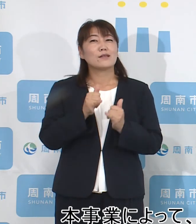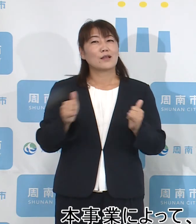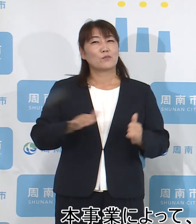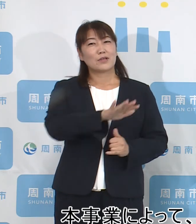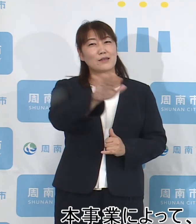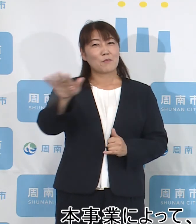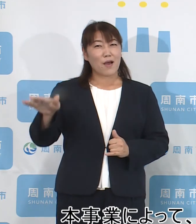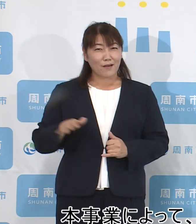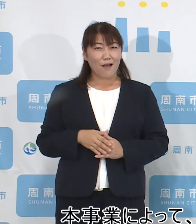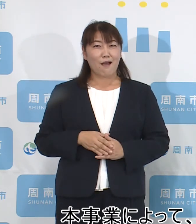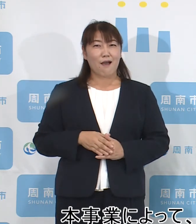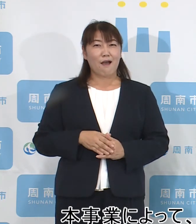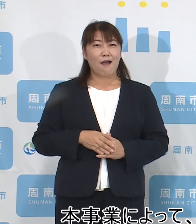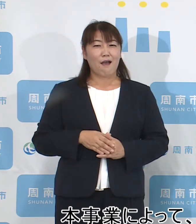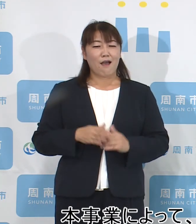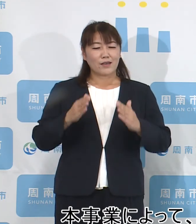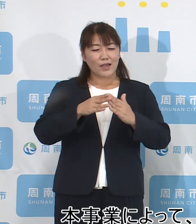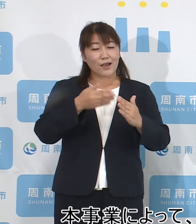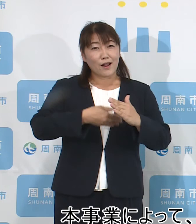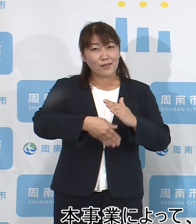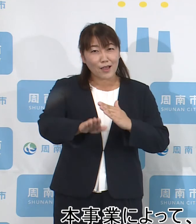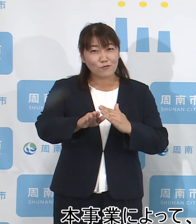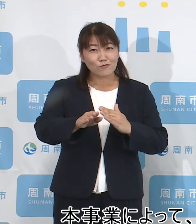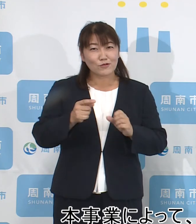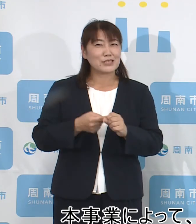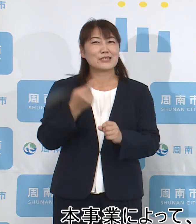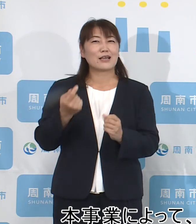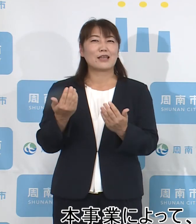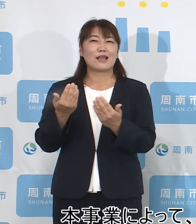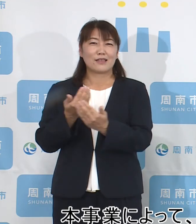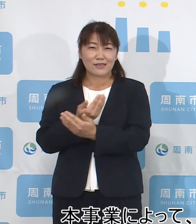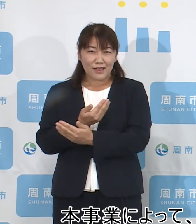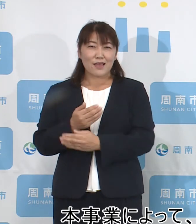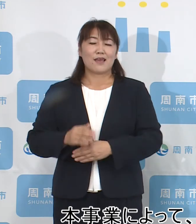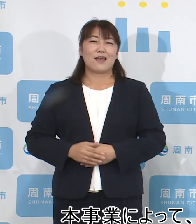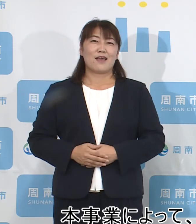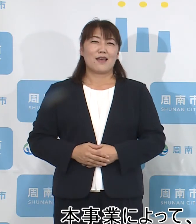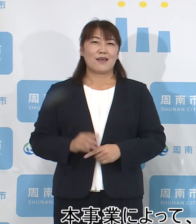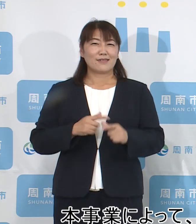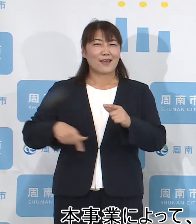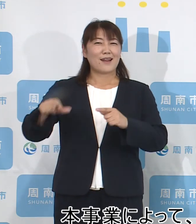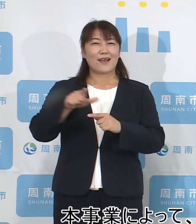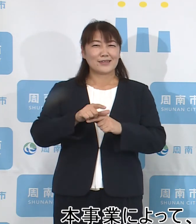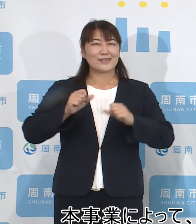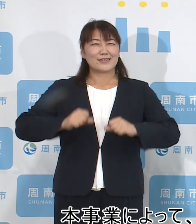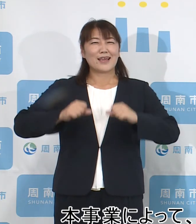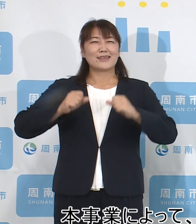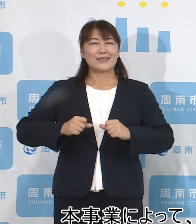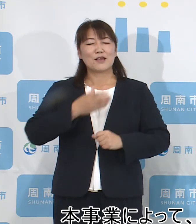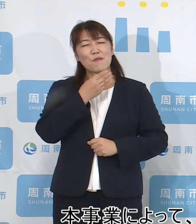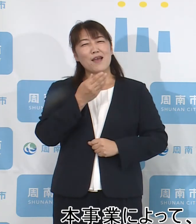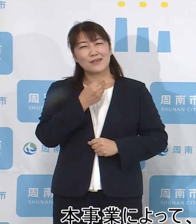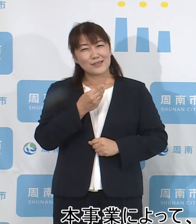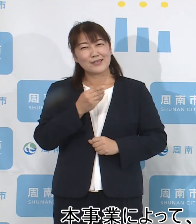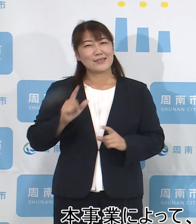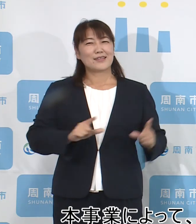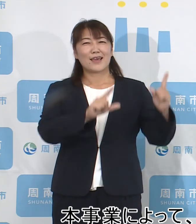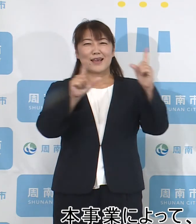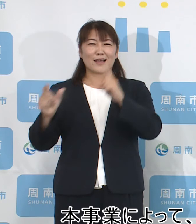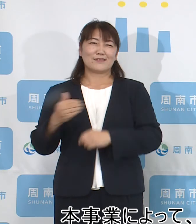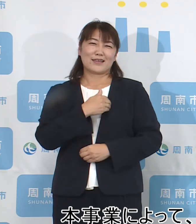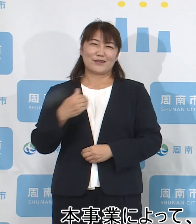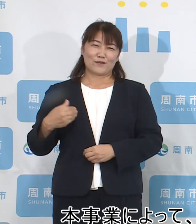の外出の機会が増え、これまで以上に生き生きとお元気にお過ごしいただけ